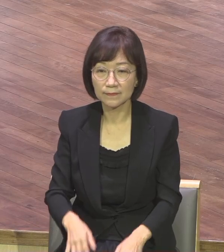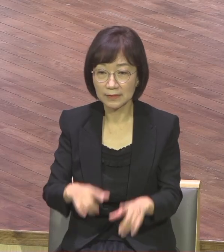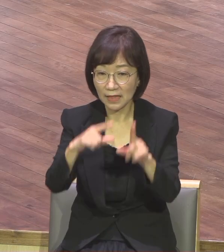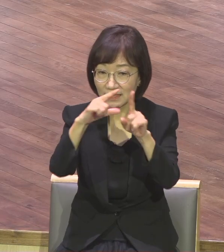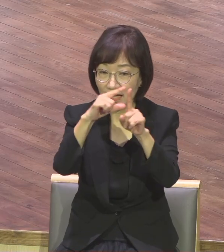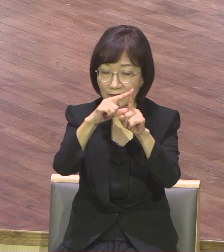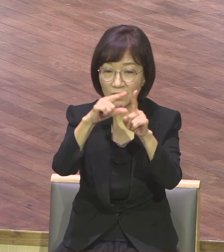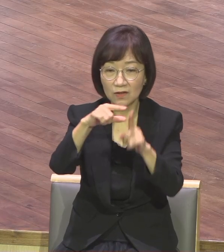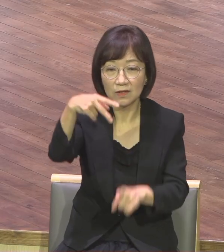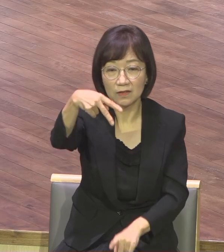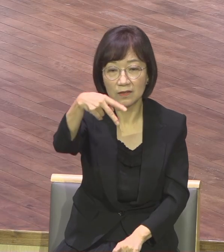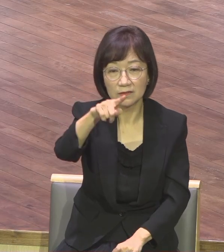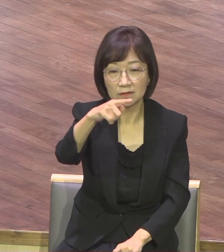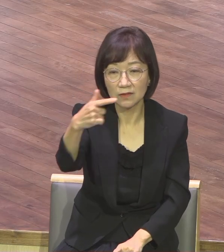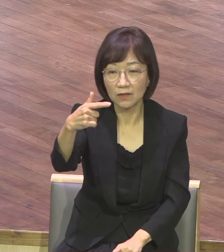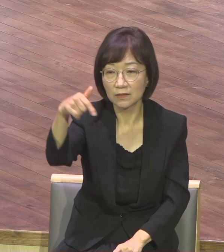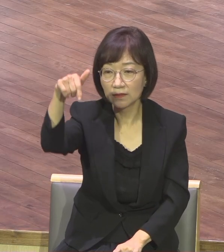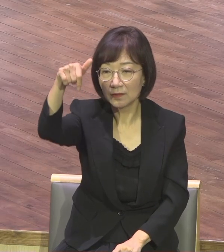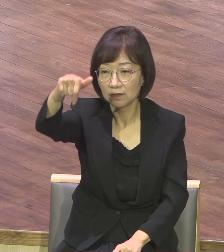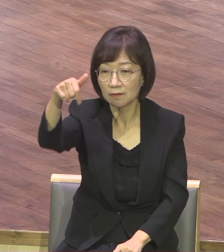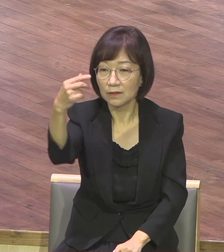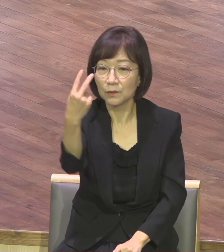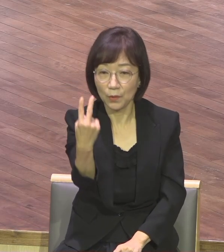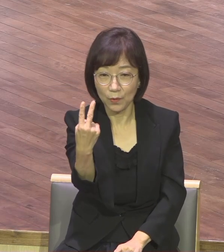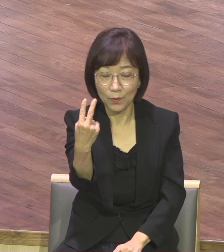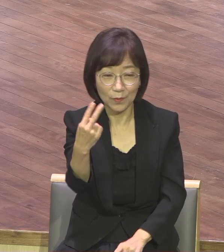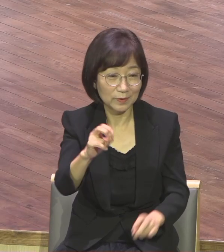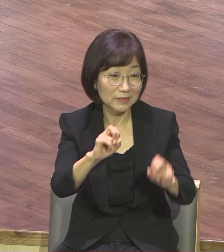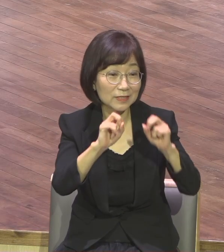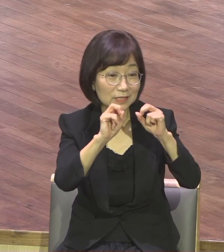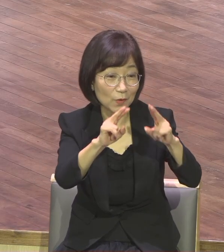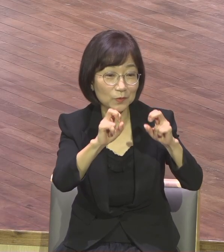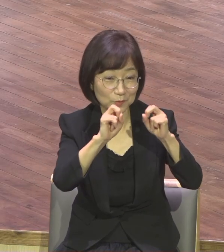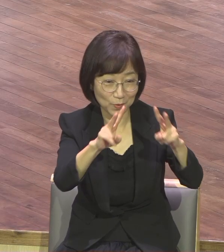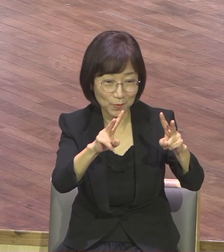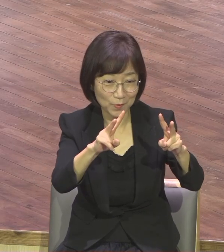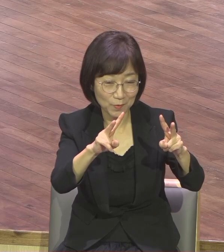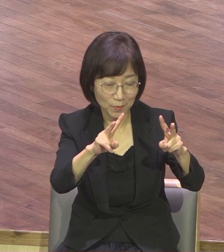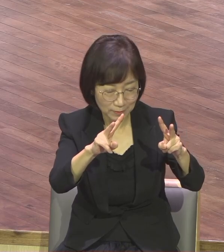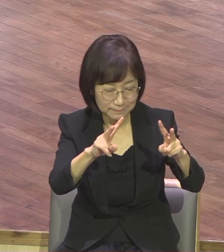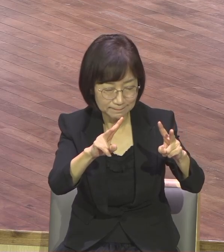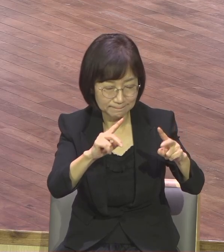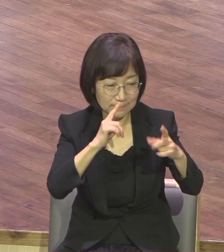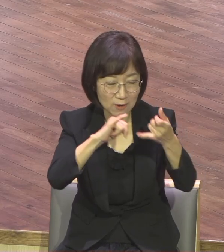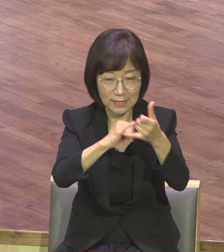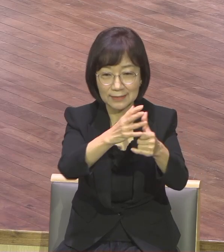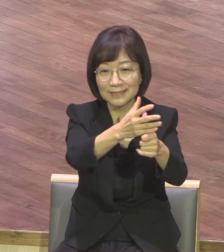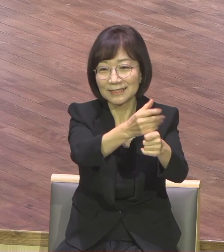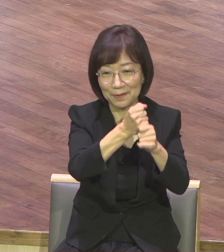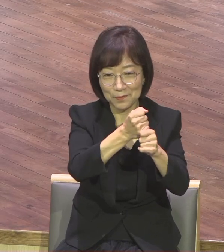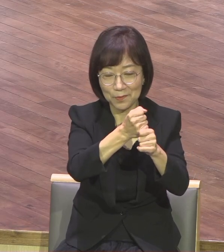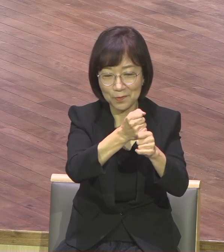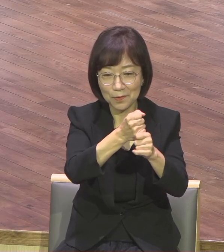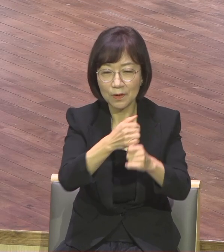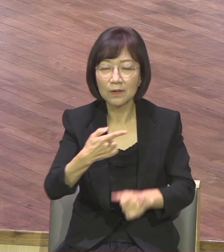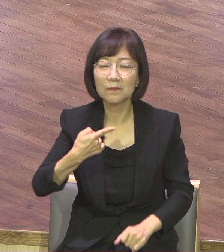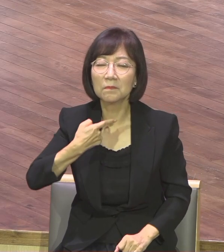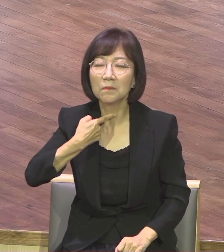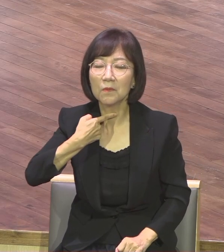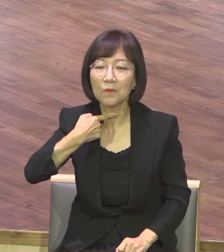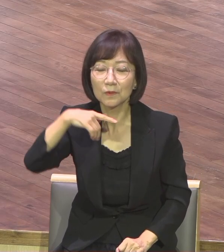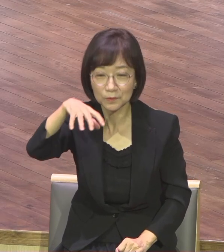성교라는 이 두 글자를 환상을 보고 시작한 이 언약 잡고 시작한 이 목동에